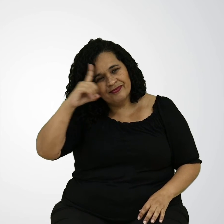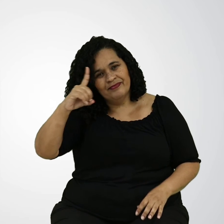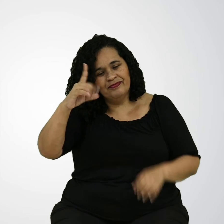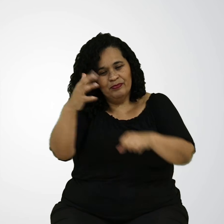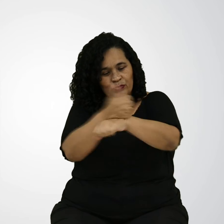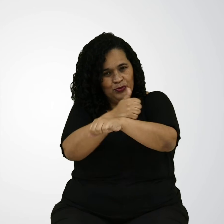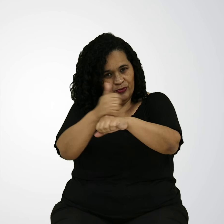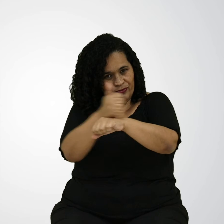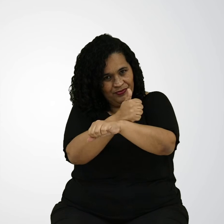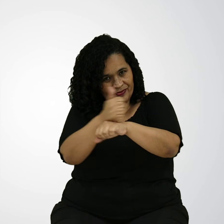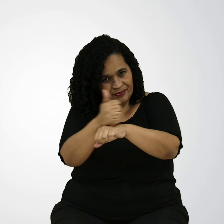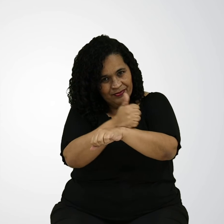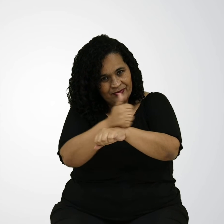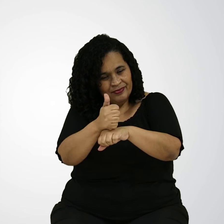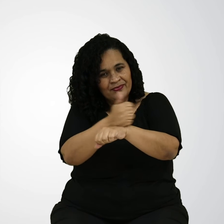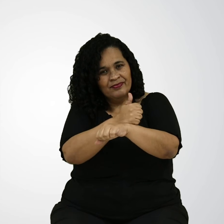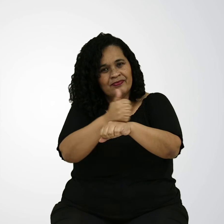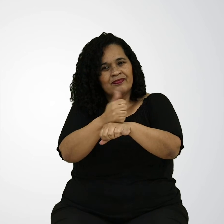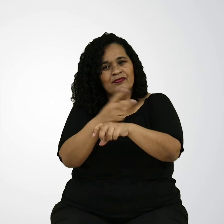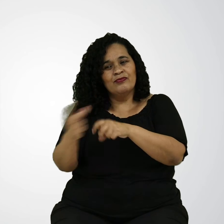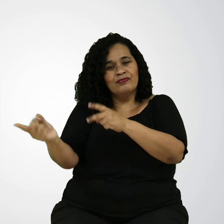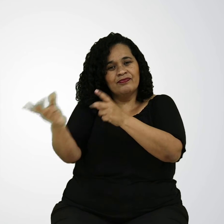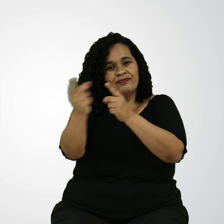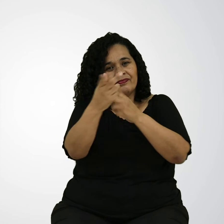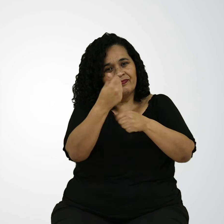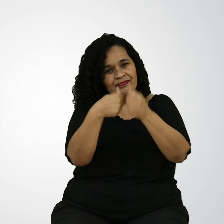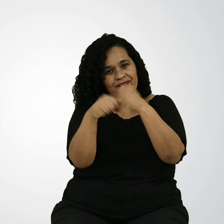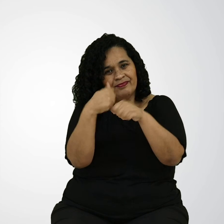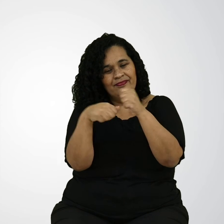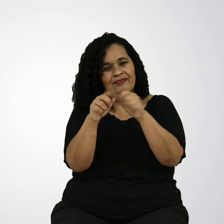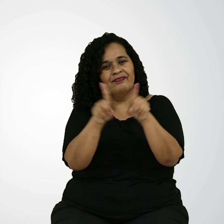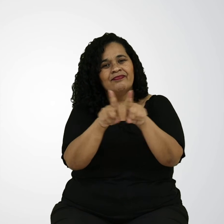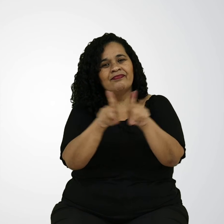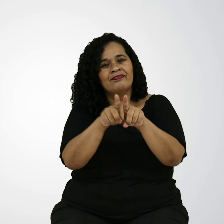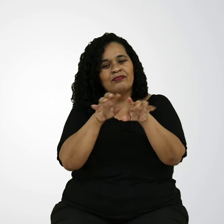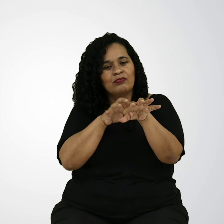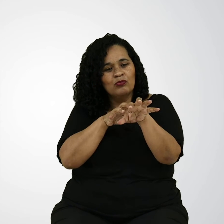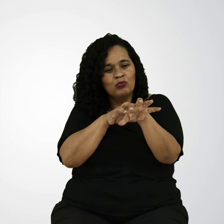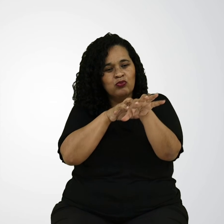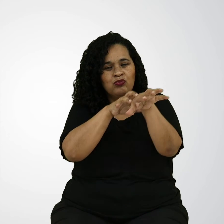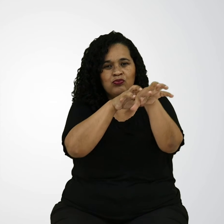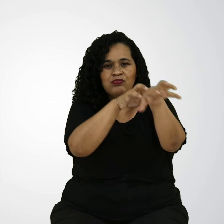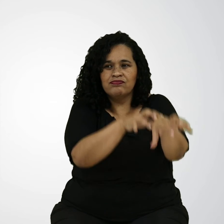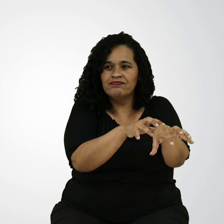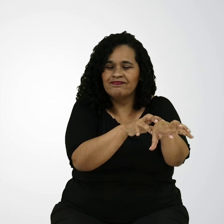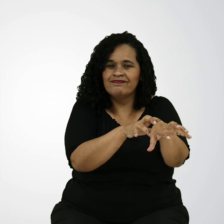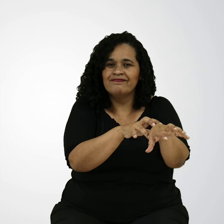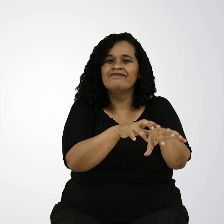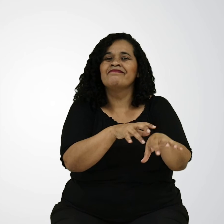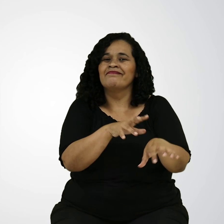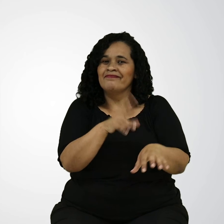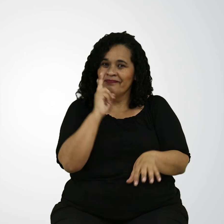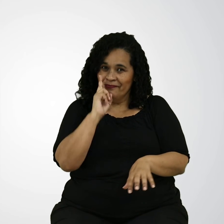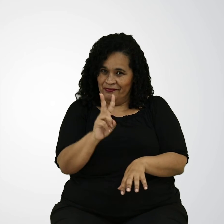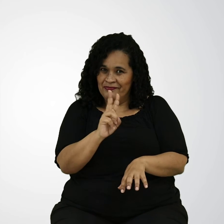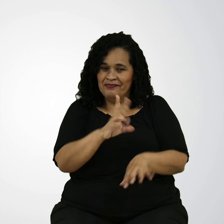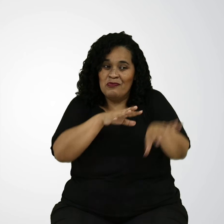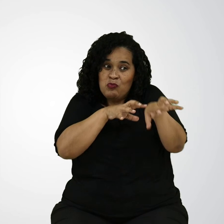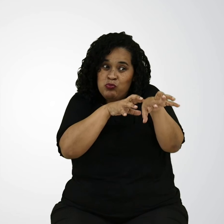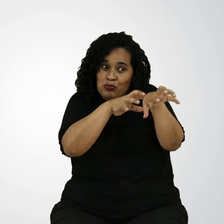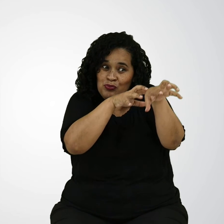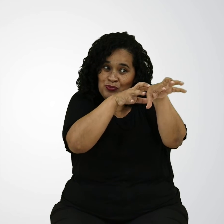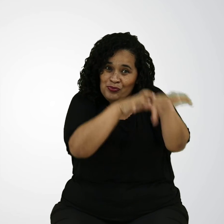profissão, comércio, vizinhança e pelo trânsito. Olha só. O trânsito é uma luta, né?